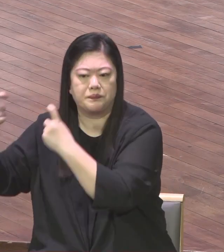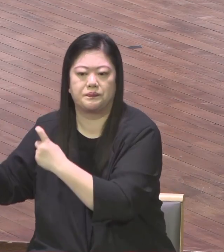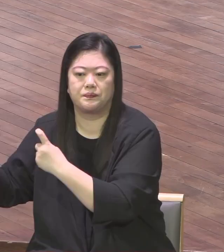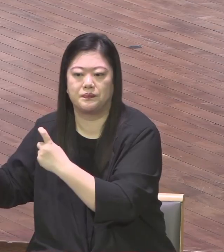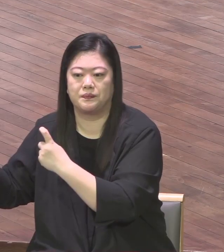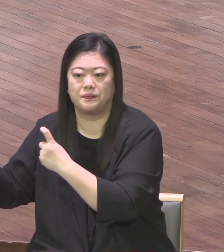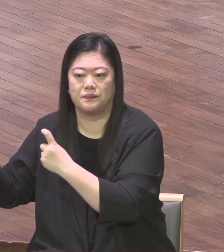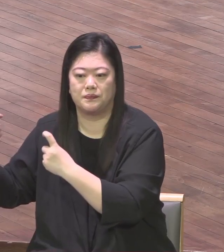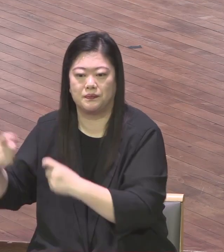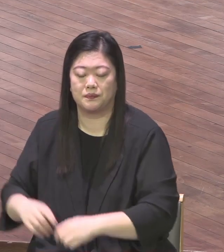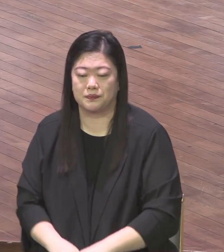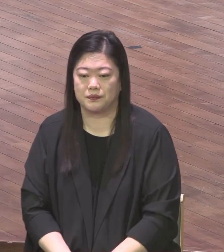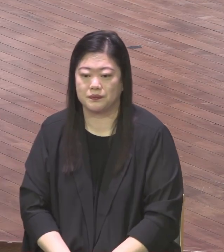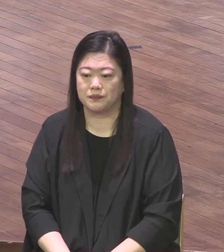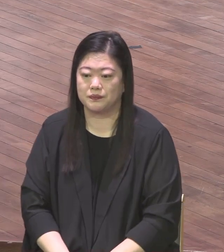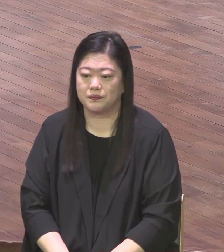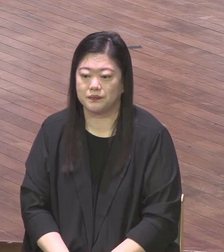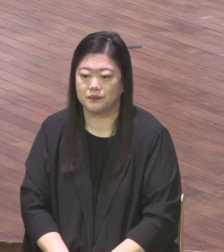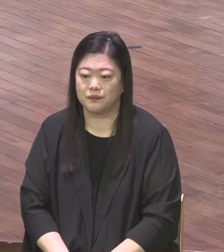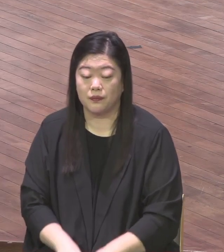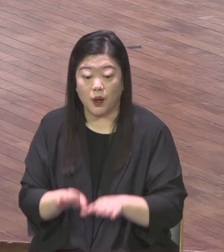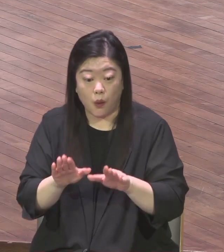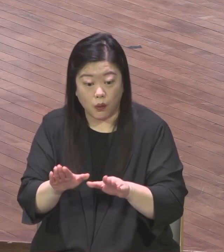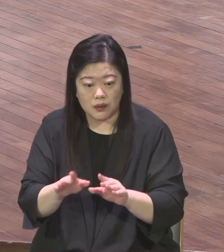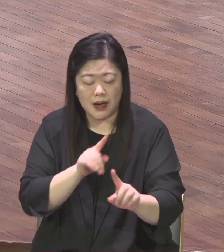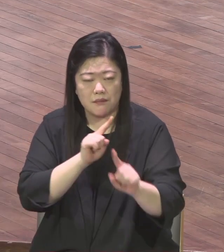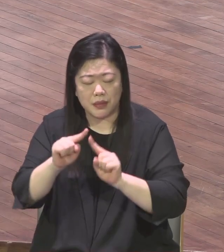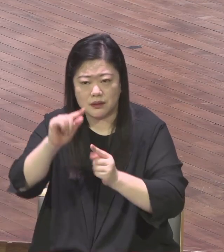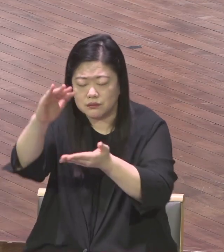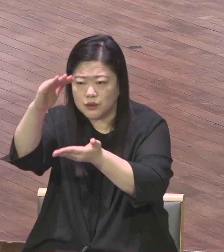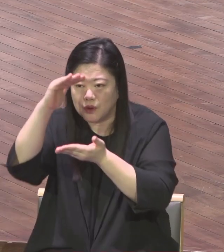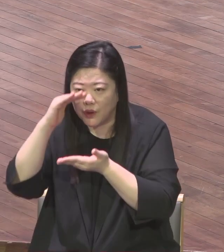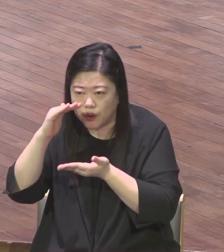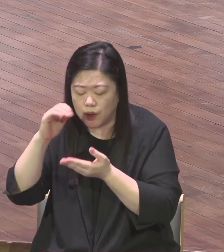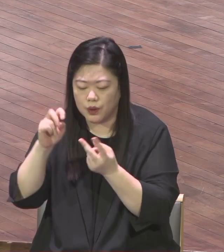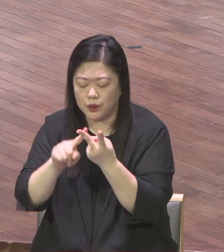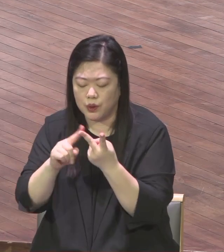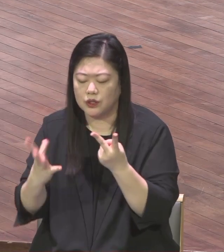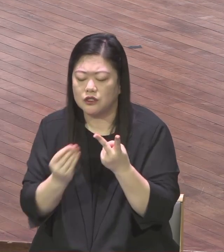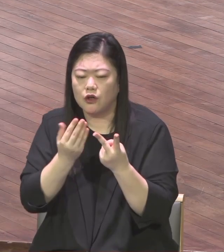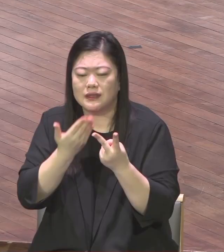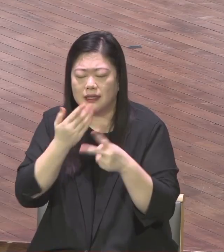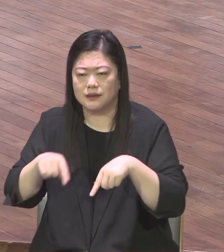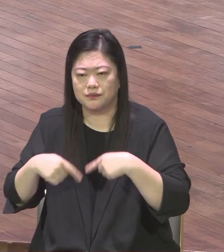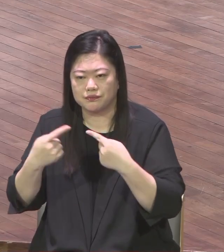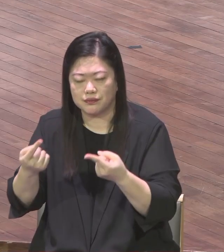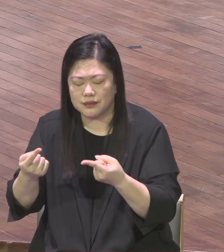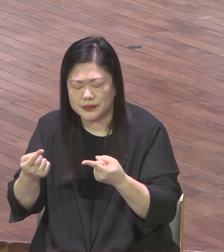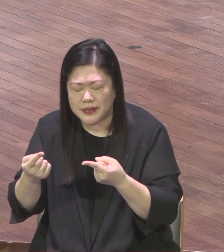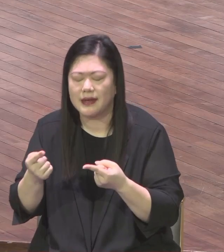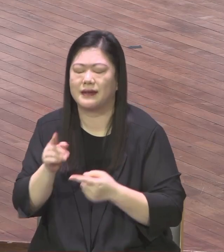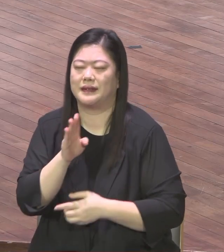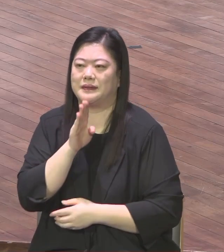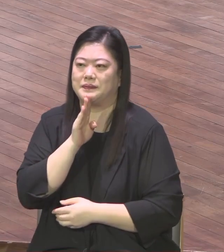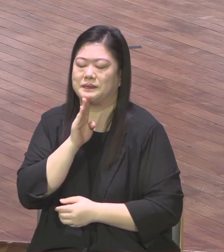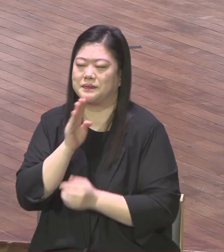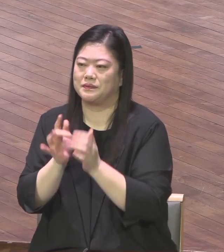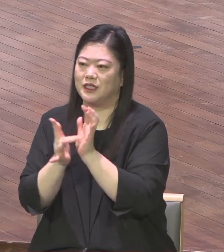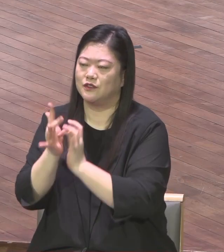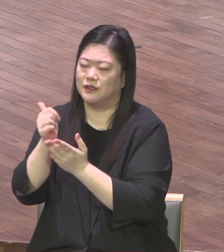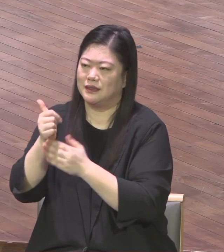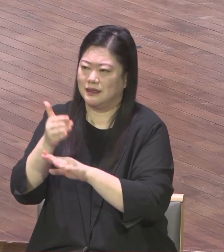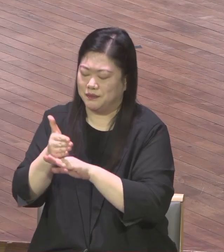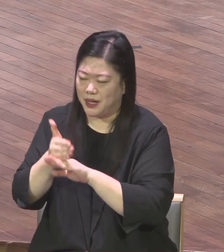우리 영계 모든 성도들, 오늘 말씀과 성찬을 통해서 예수 그리스도의 재림에 대한 분명한